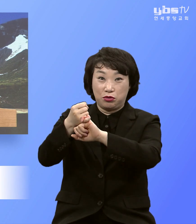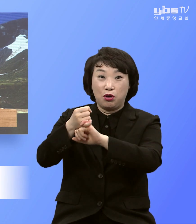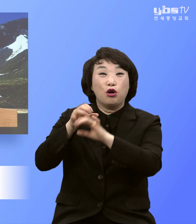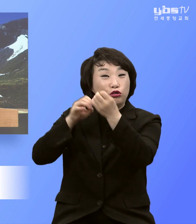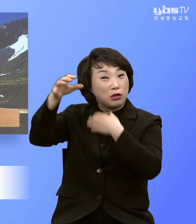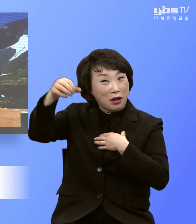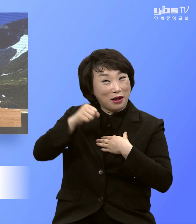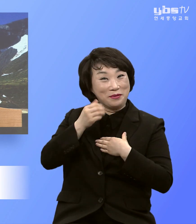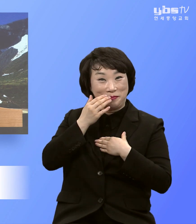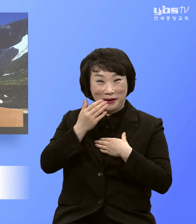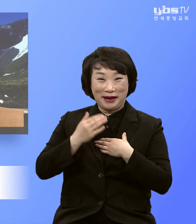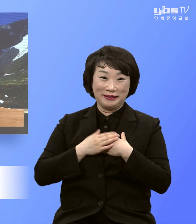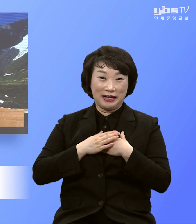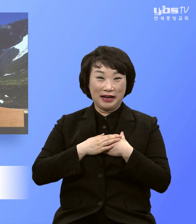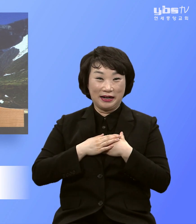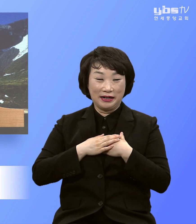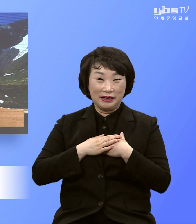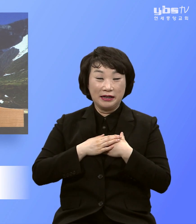받아낼 것이요,